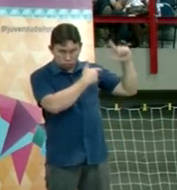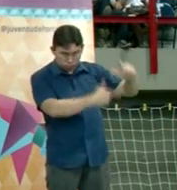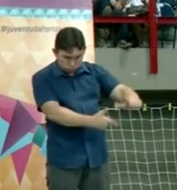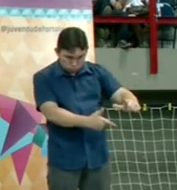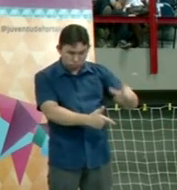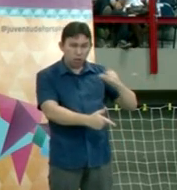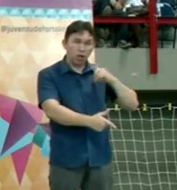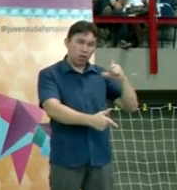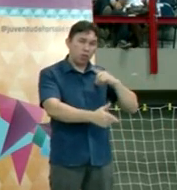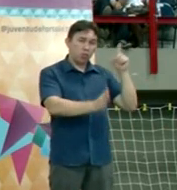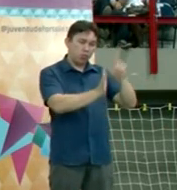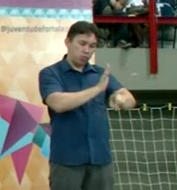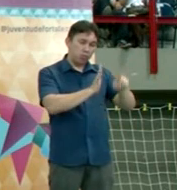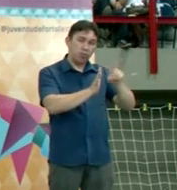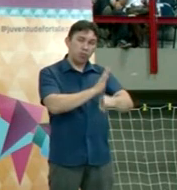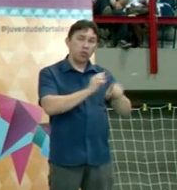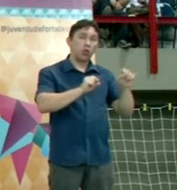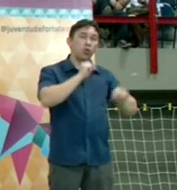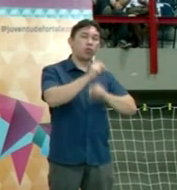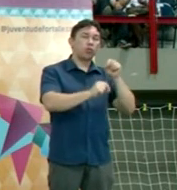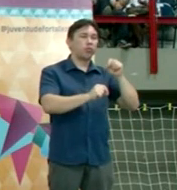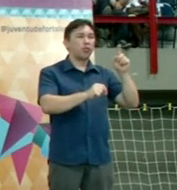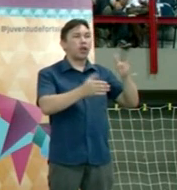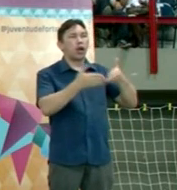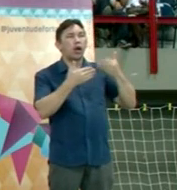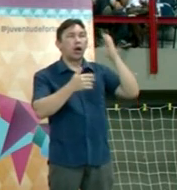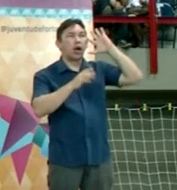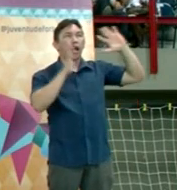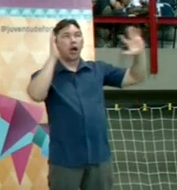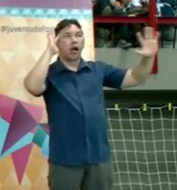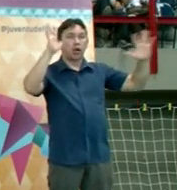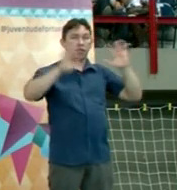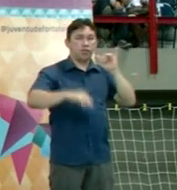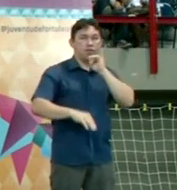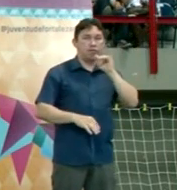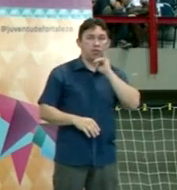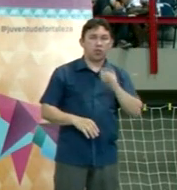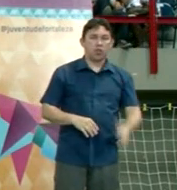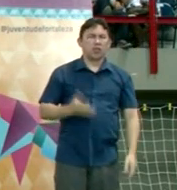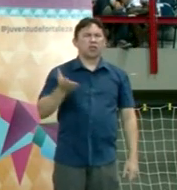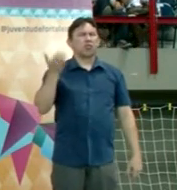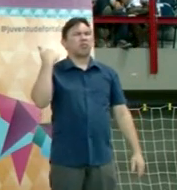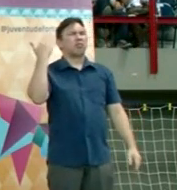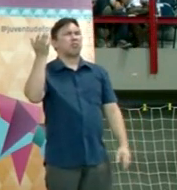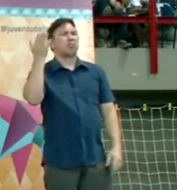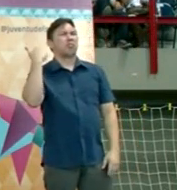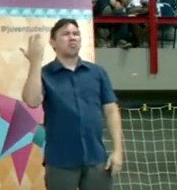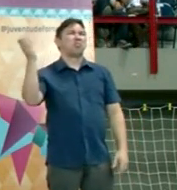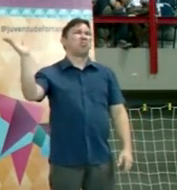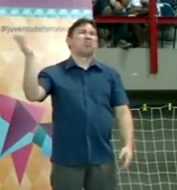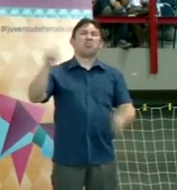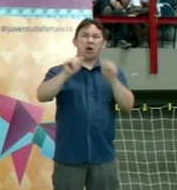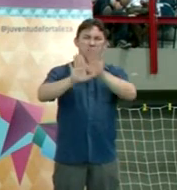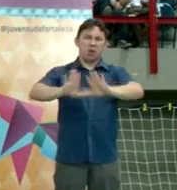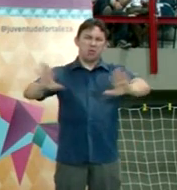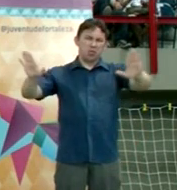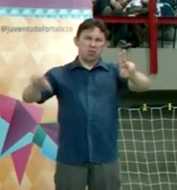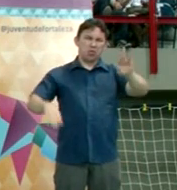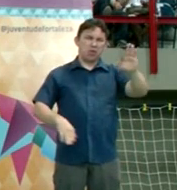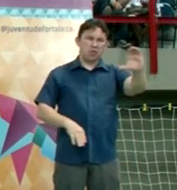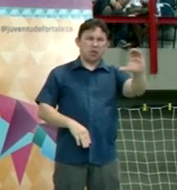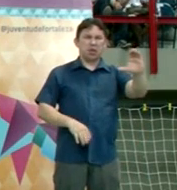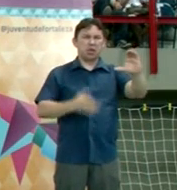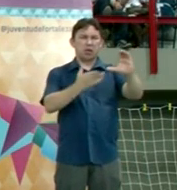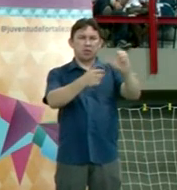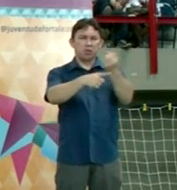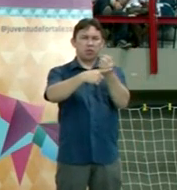as questões podiam ser criadas apelando para a imaginação. Se você pegar um banco de provas antigo, da UFC, por exemplo, quanta